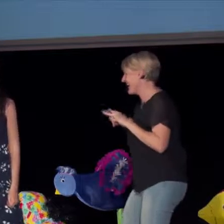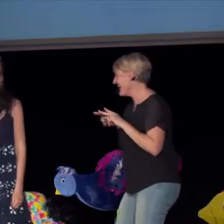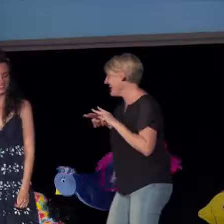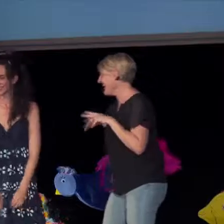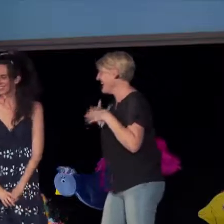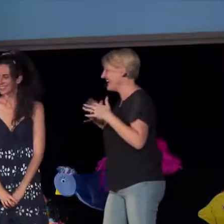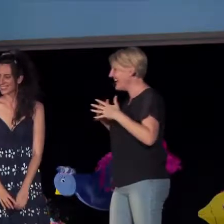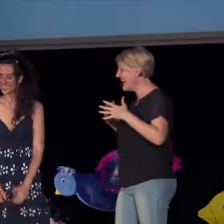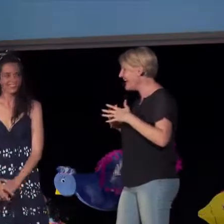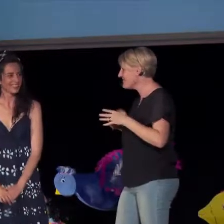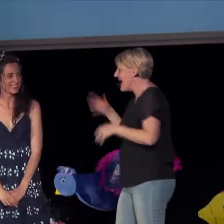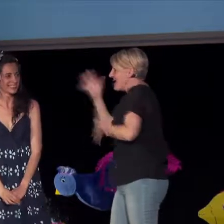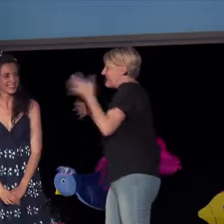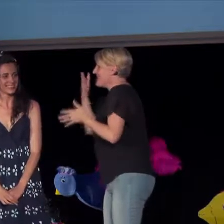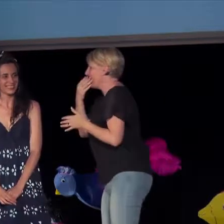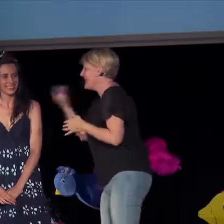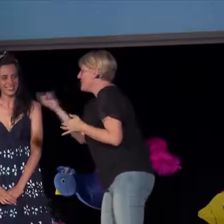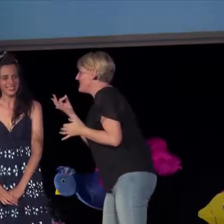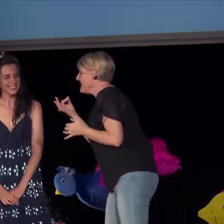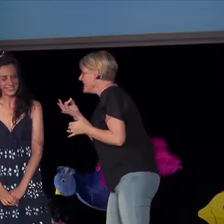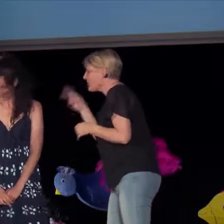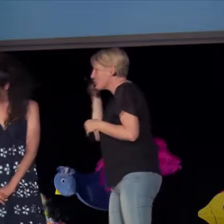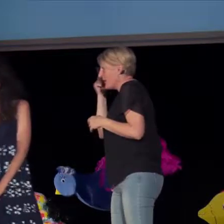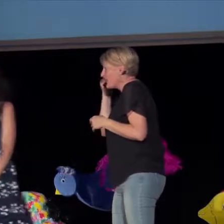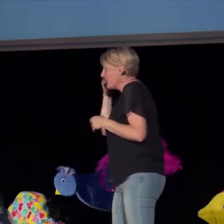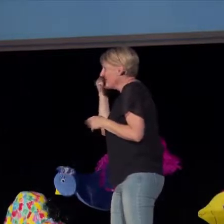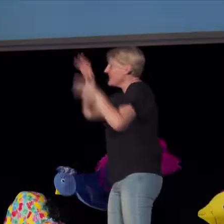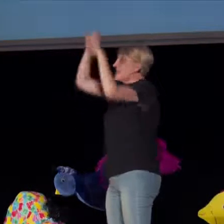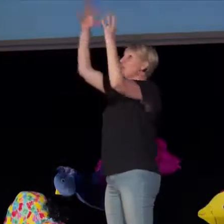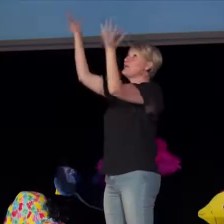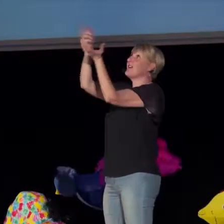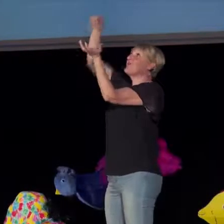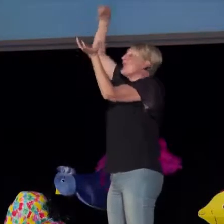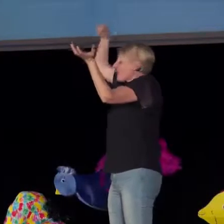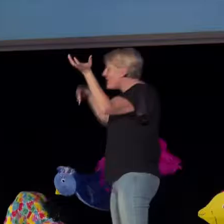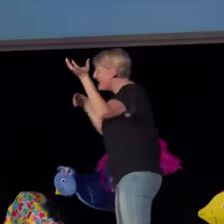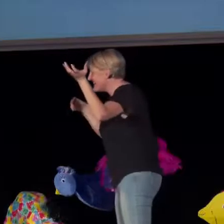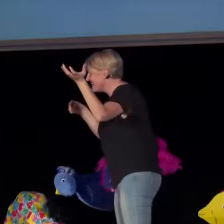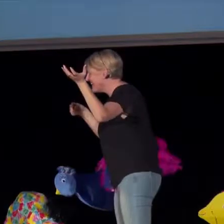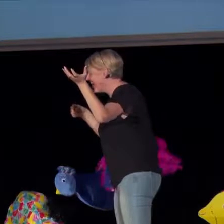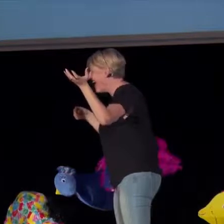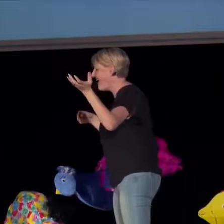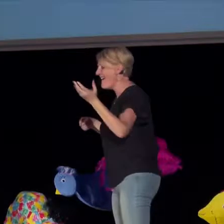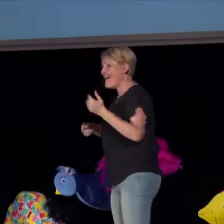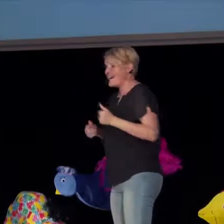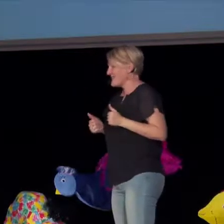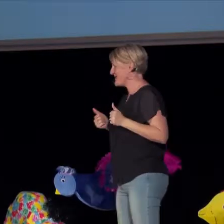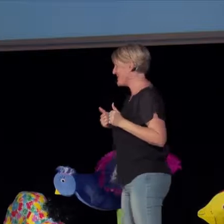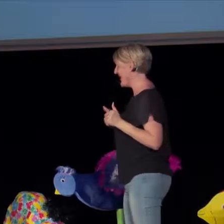C'est vrai? Oh là là! Signabelle me dit que tu es entendante et que tu viens d'une autre planète. C'est super